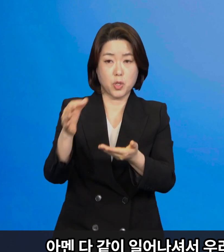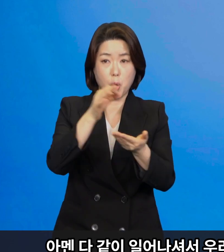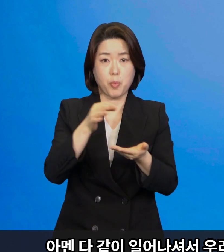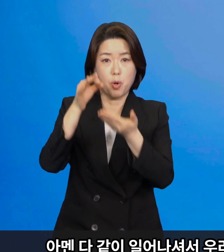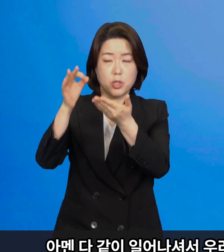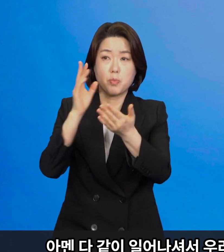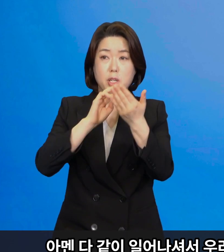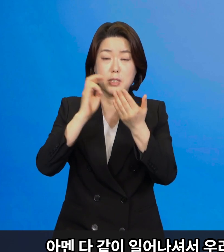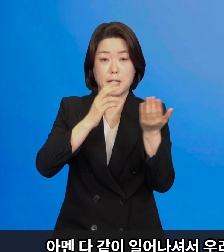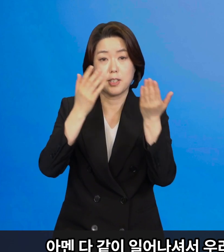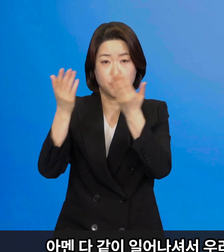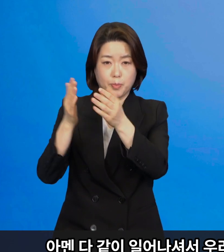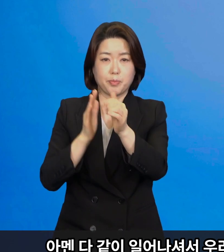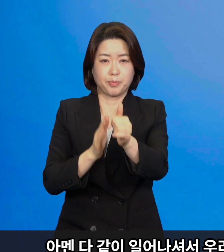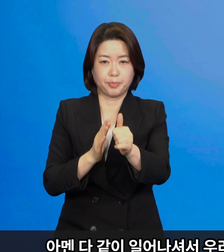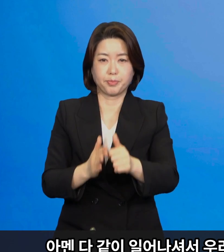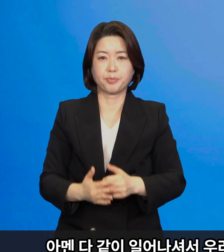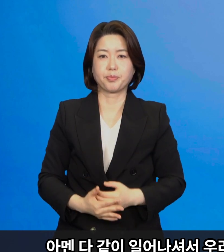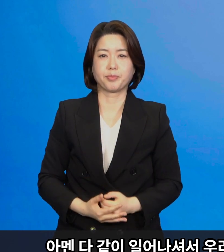드리면서 찬양하겠습니다.